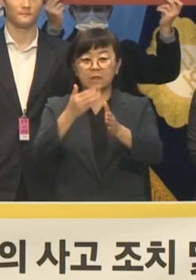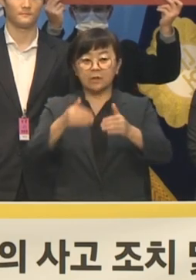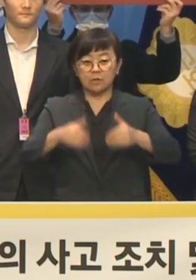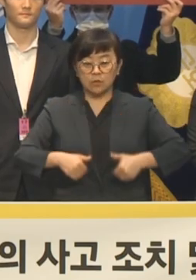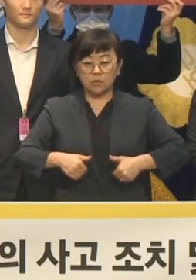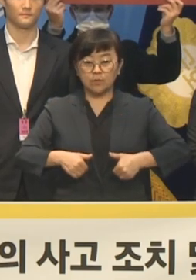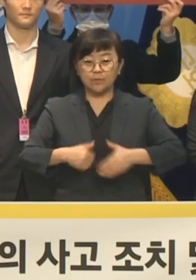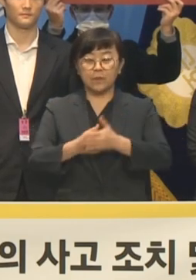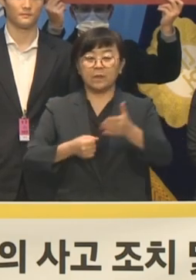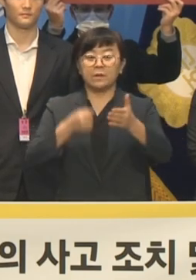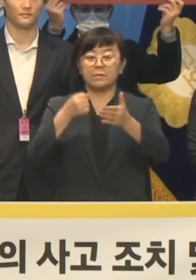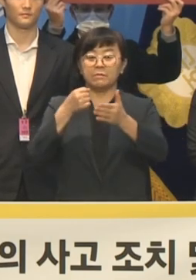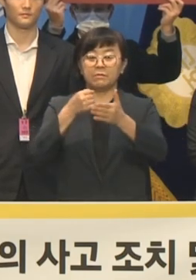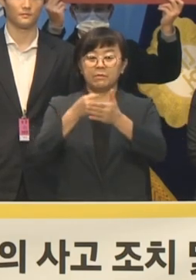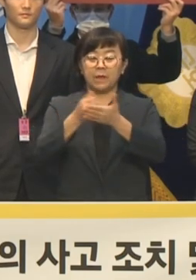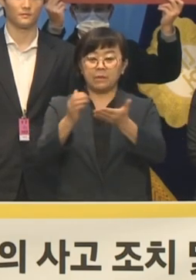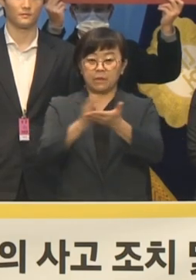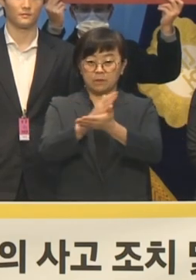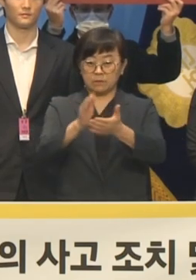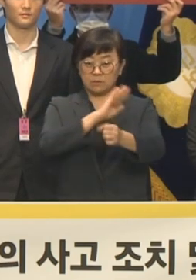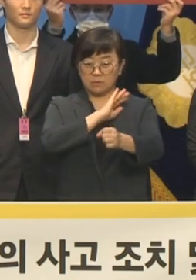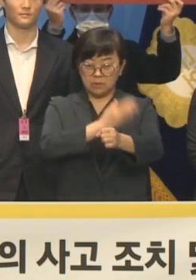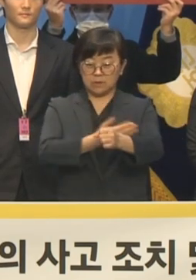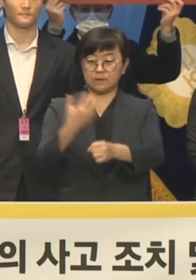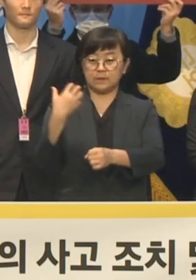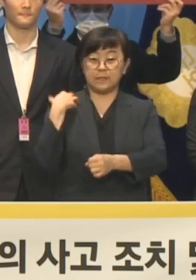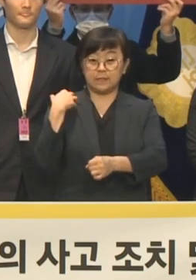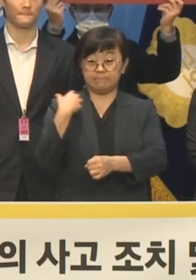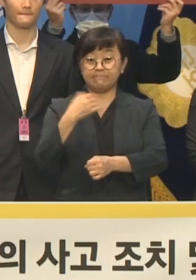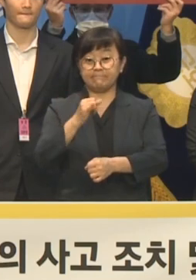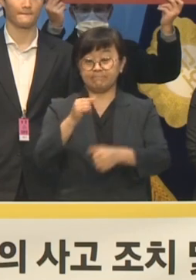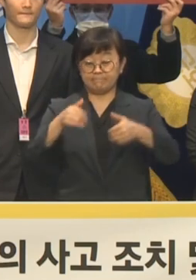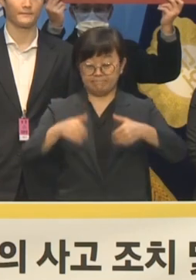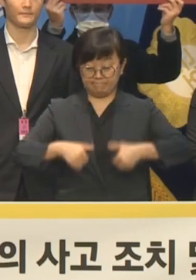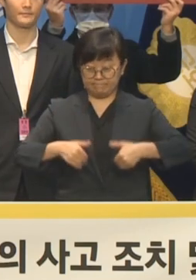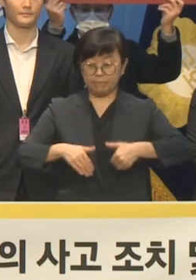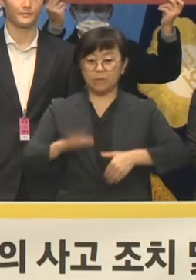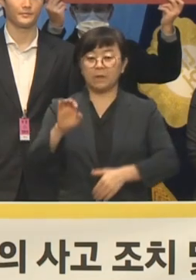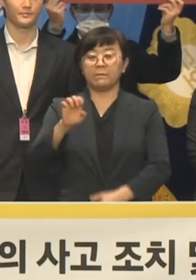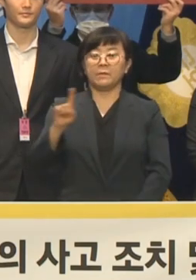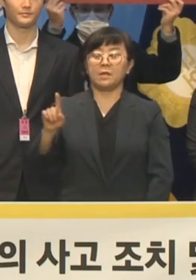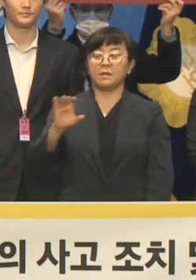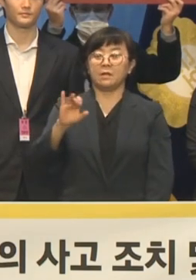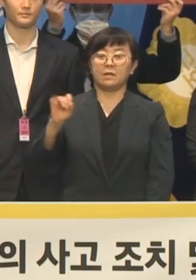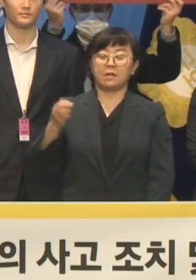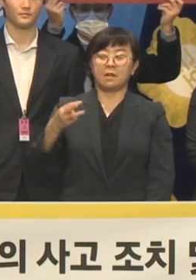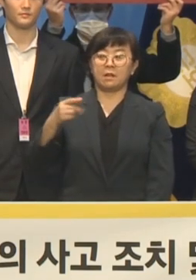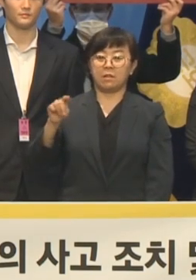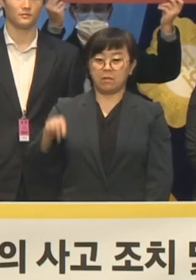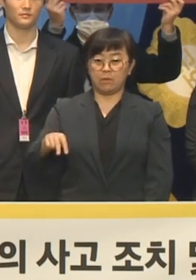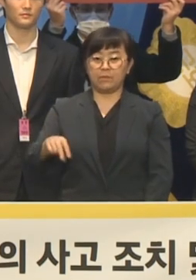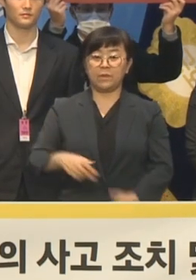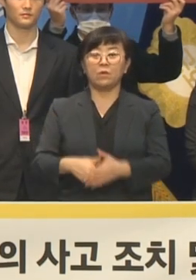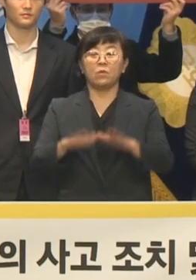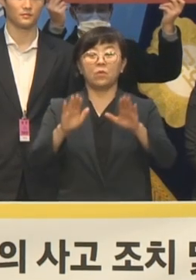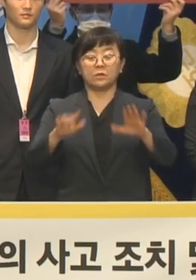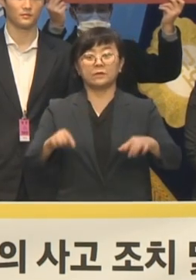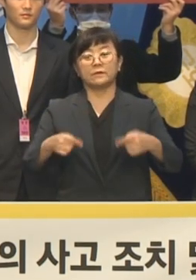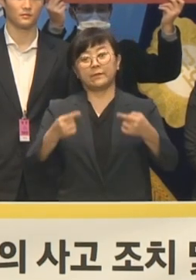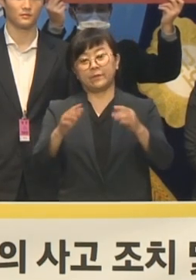판단 능력과 책임감이 있어야 하는 자리가 바로 파일럿입니다. 오늘 이 자리에